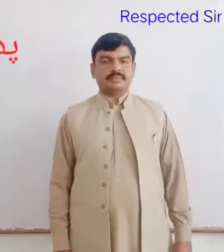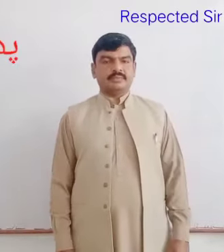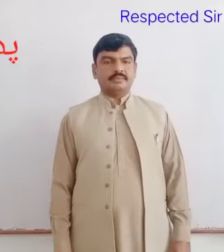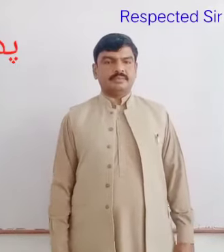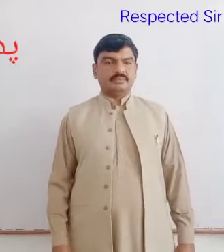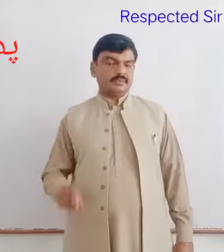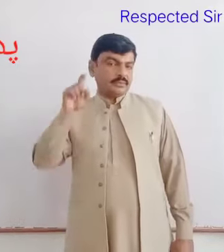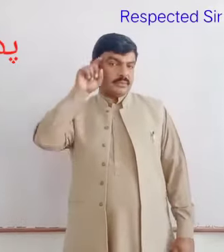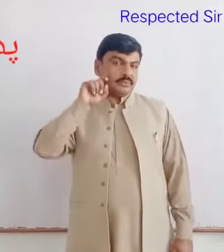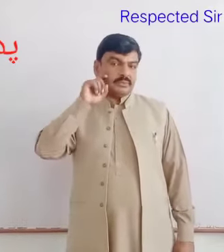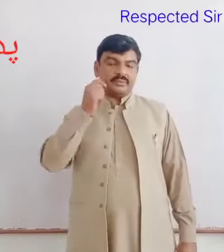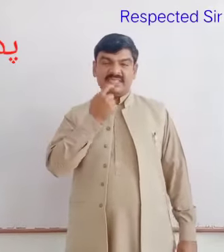फटकड़ी,